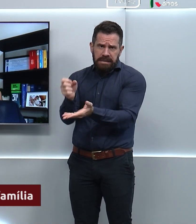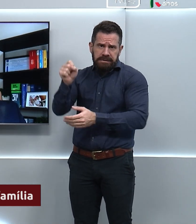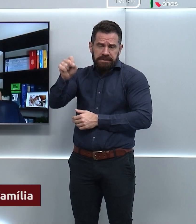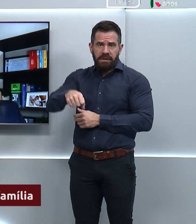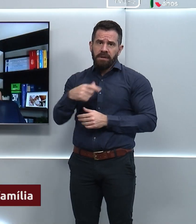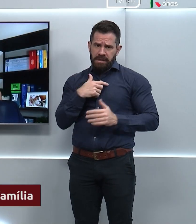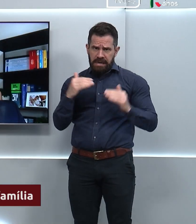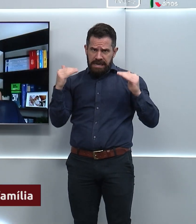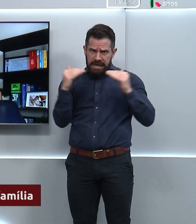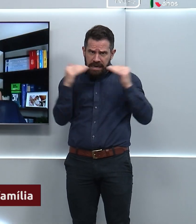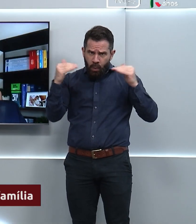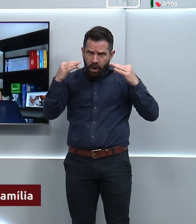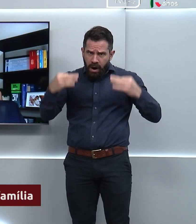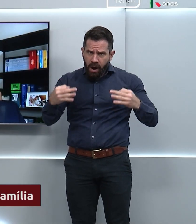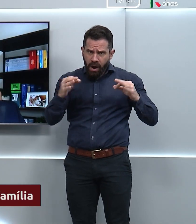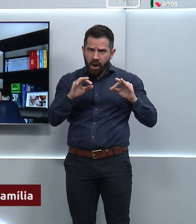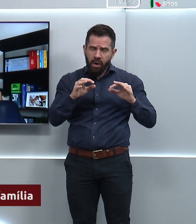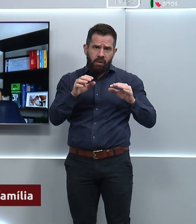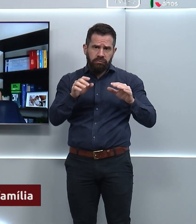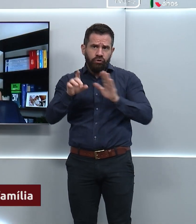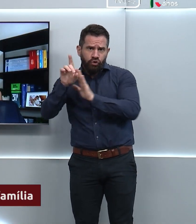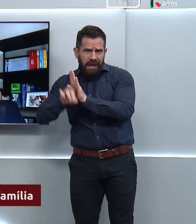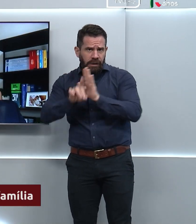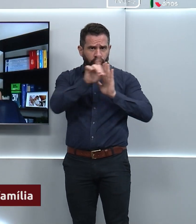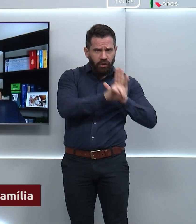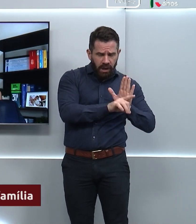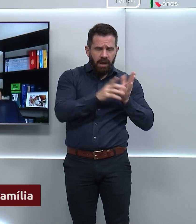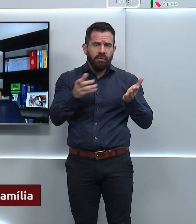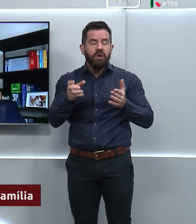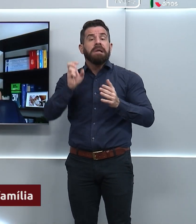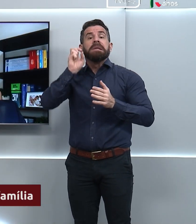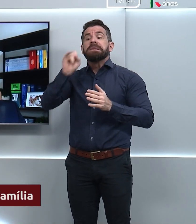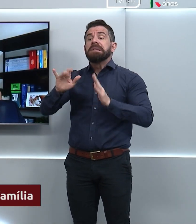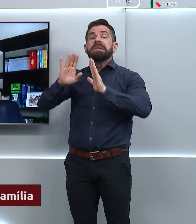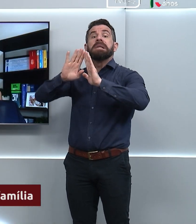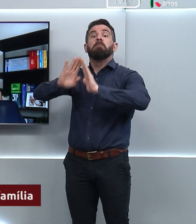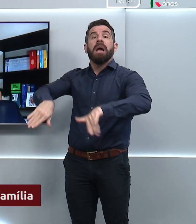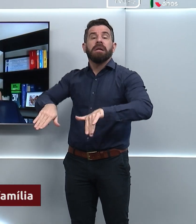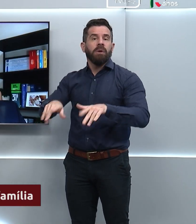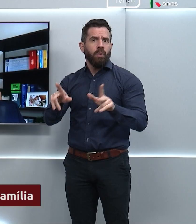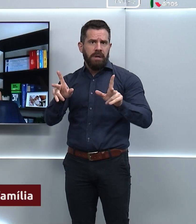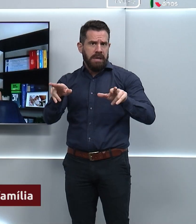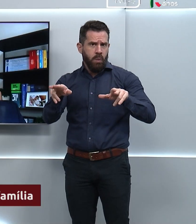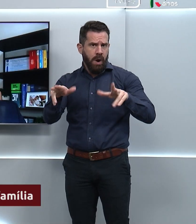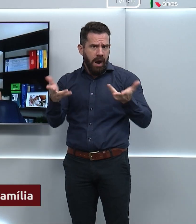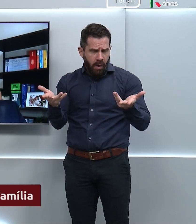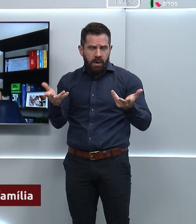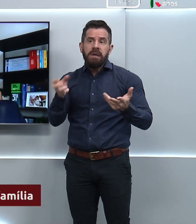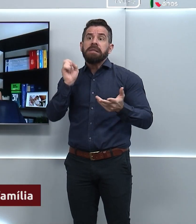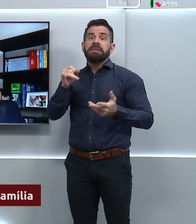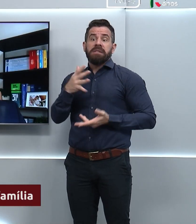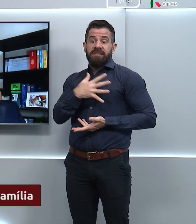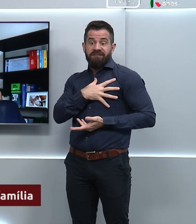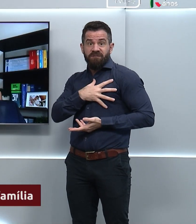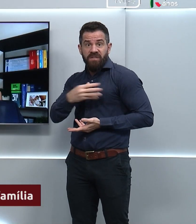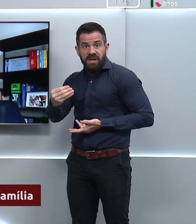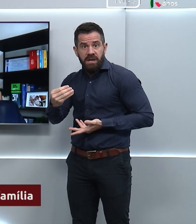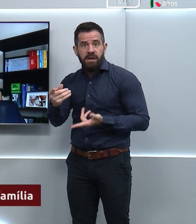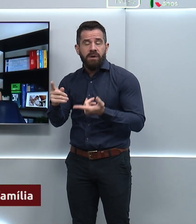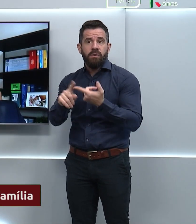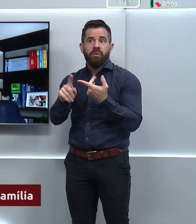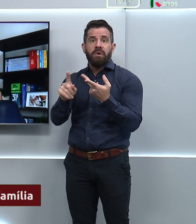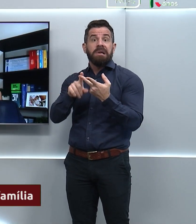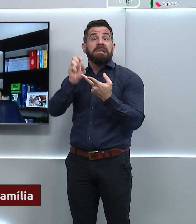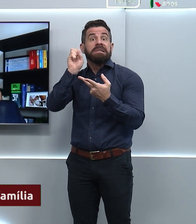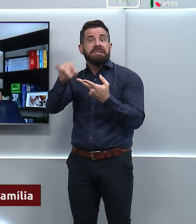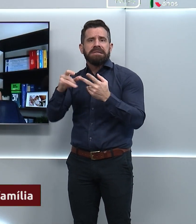mesmos direitos. Em caso de separação também, uma separação em que haja filhos envolvidos, haja construção de patrimônio,